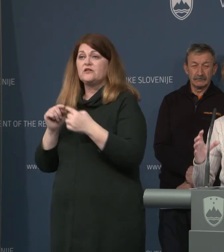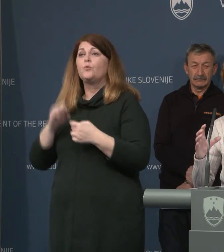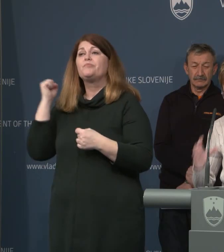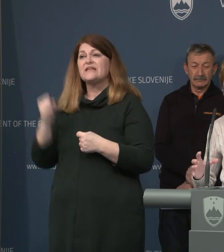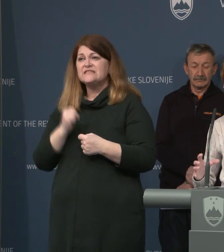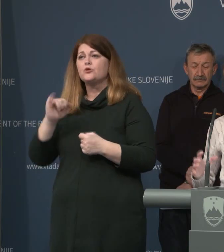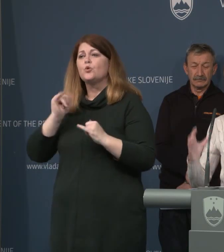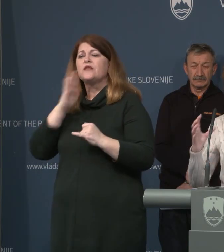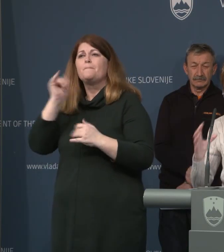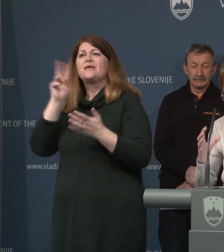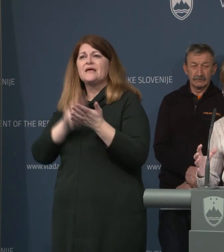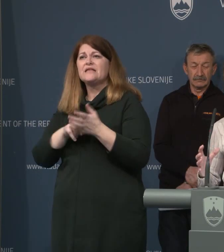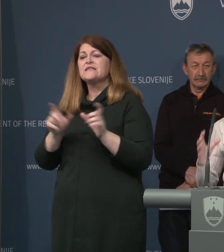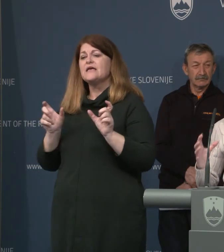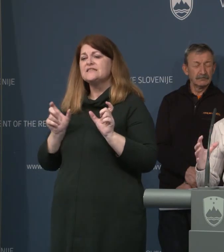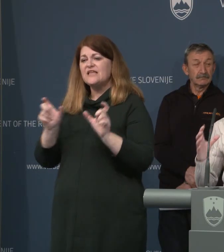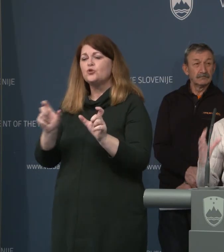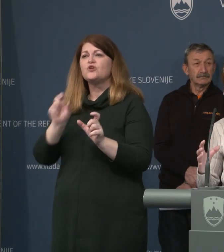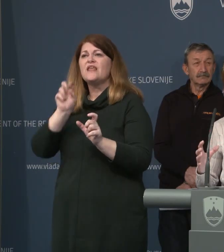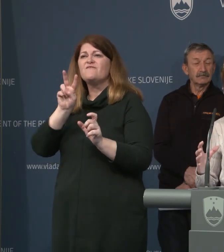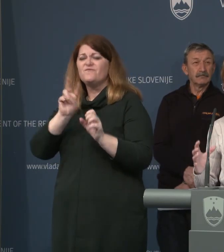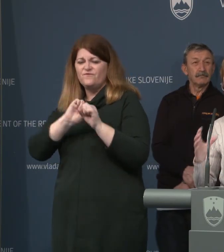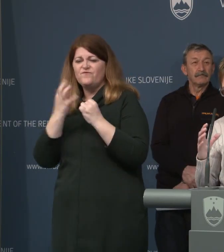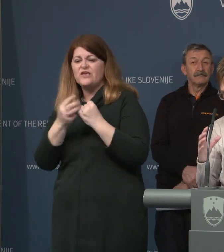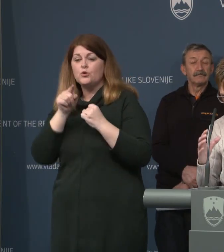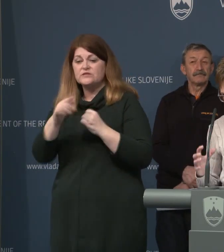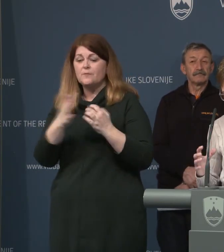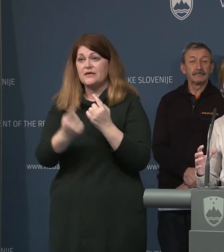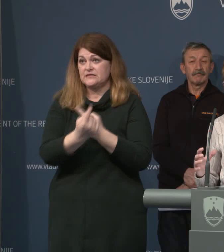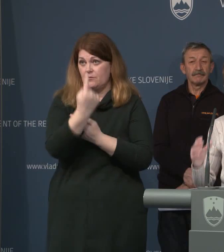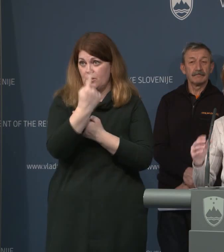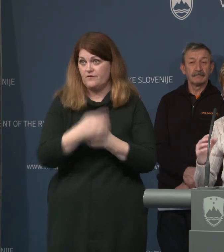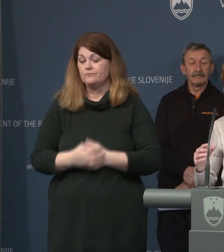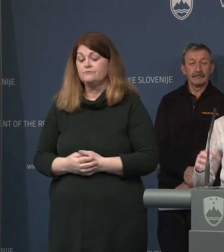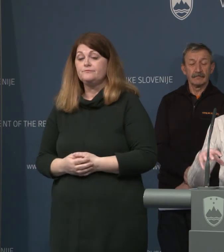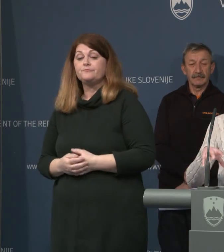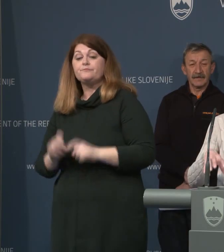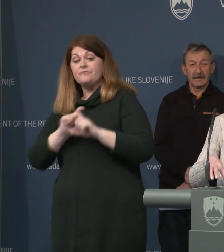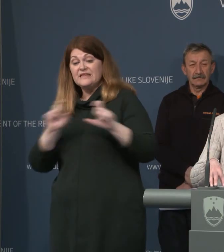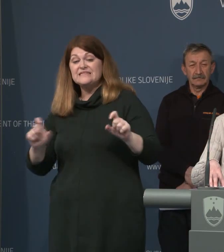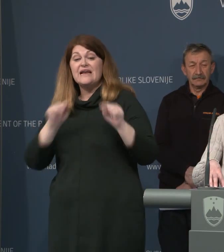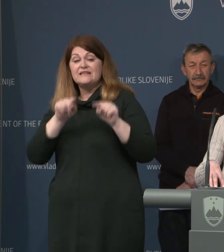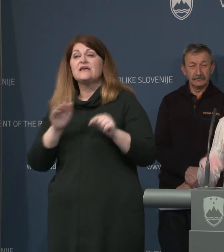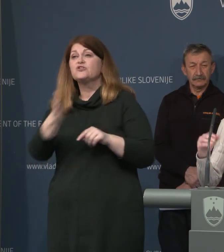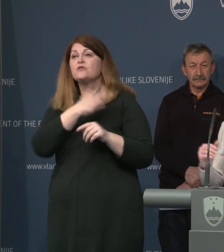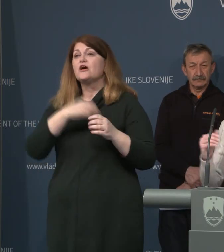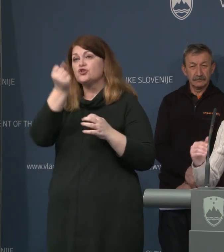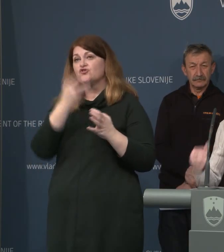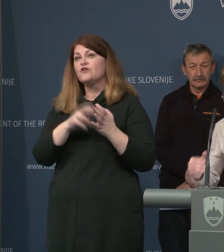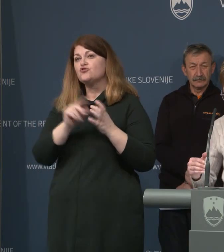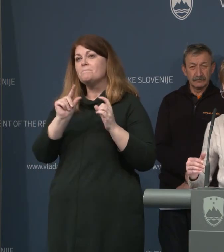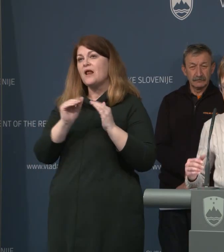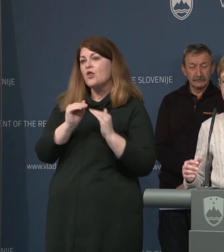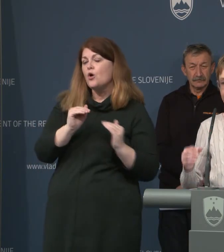zato da bi res zadržali virus tam, kjer se je pojavil. In ravno zaradi tega so mogoče naše številke še